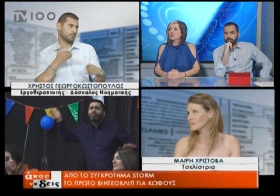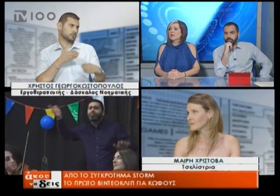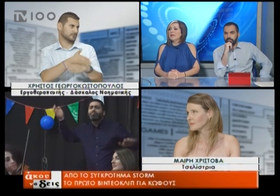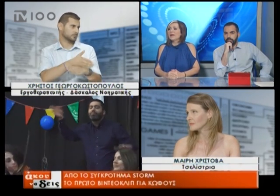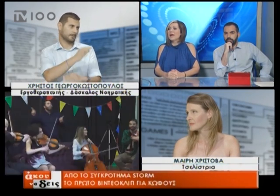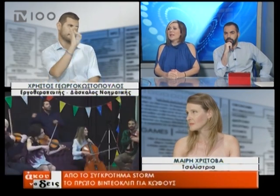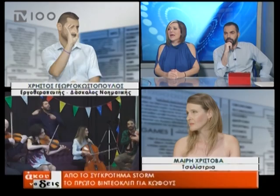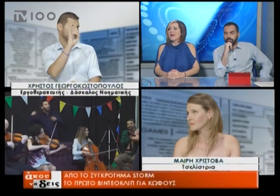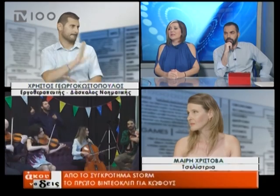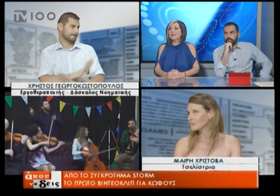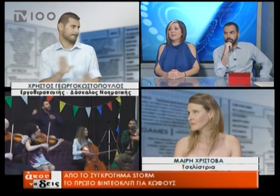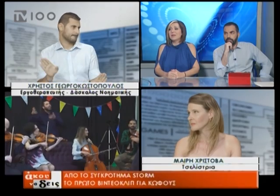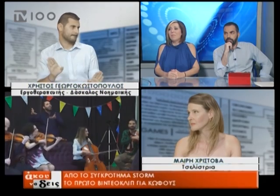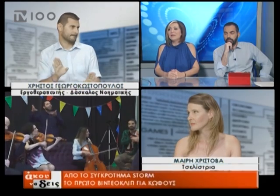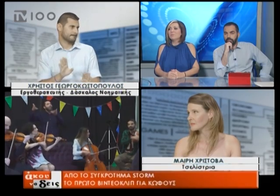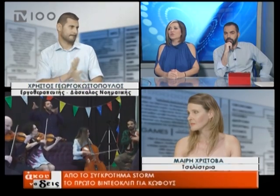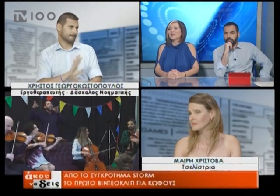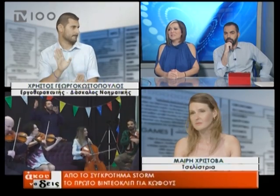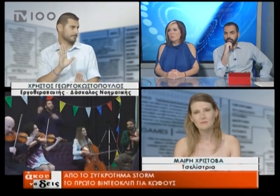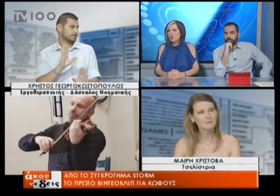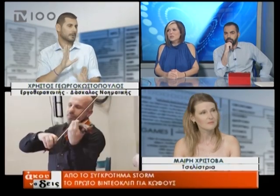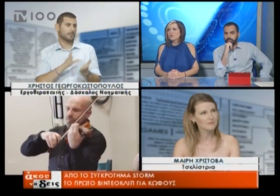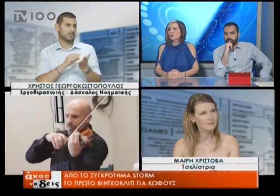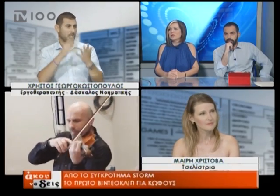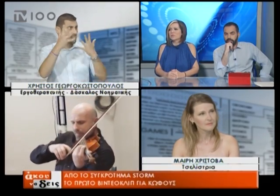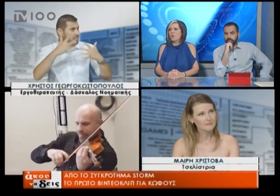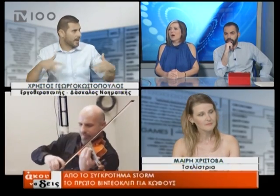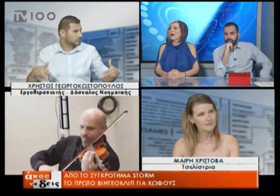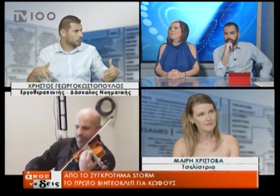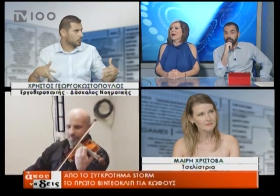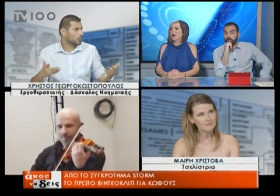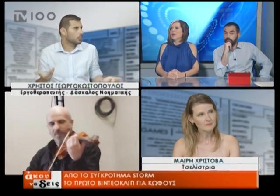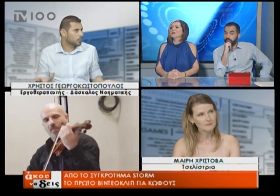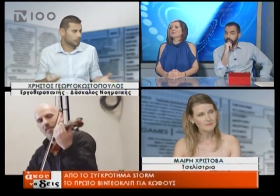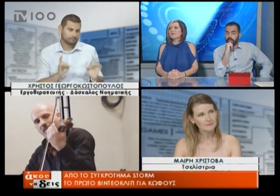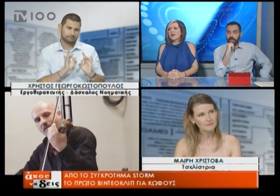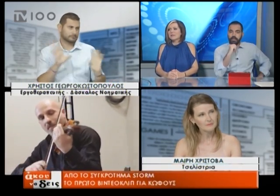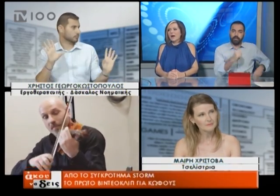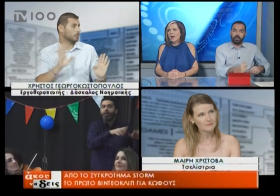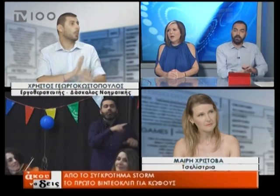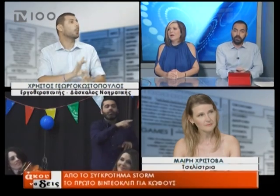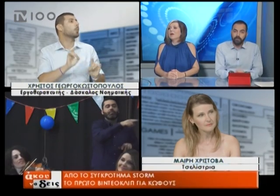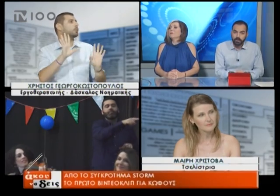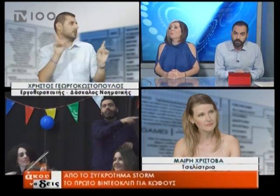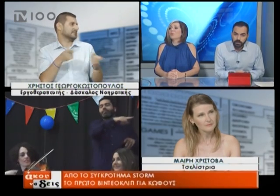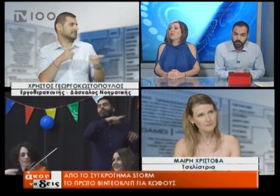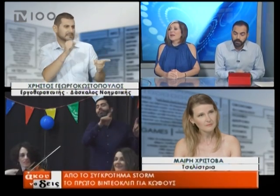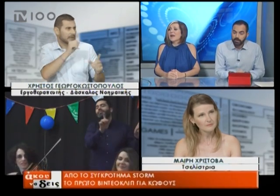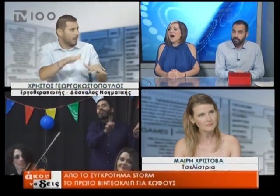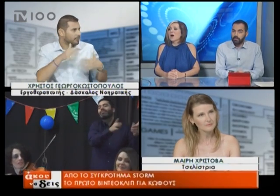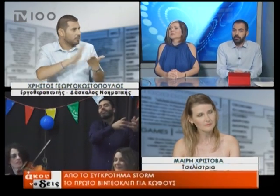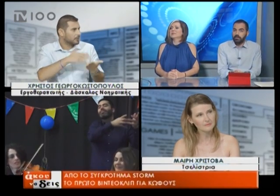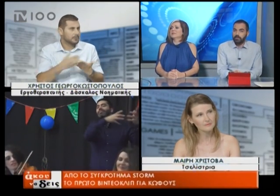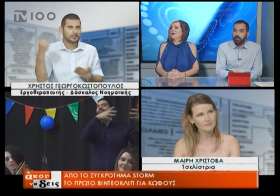Δυστυχώς δεν υπάρχει προσβασιμότητα στον πολιτισμό. Καμία. Στα θέατρα.